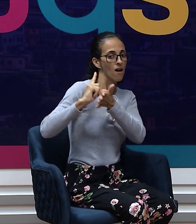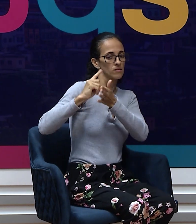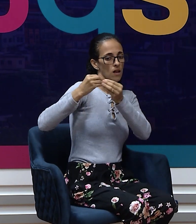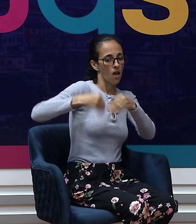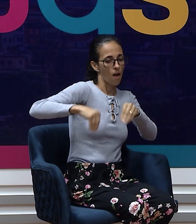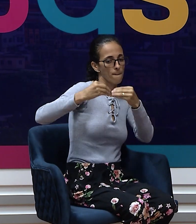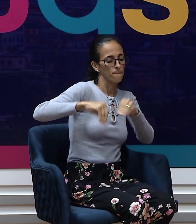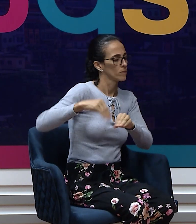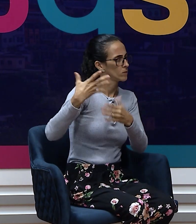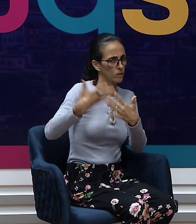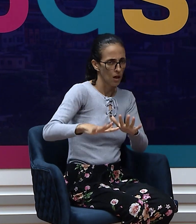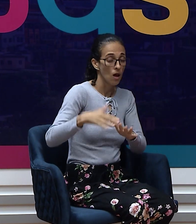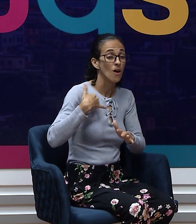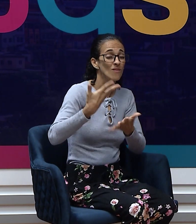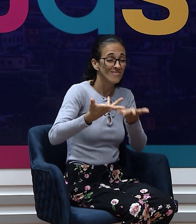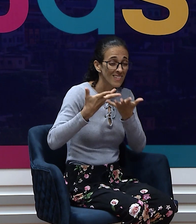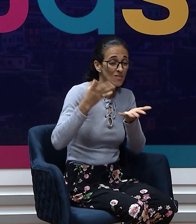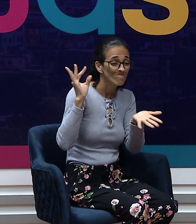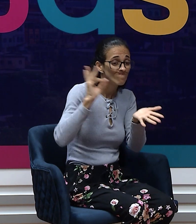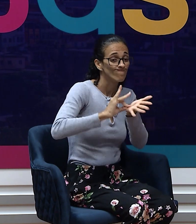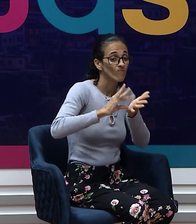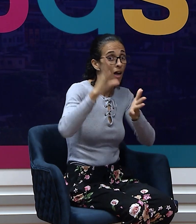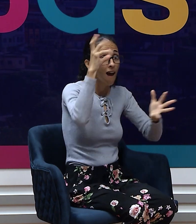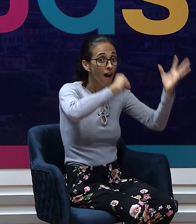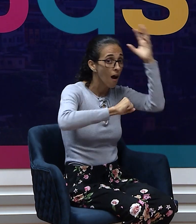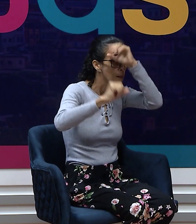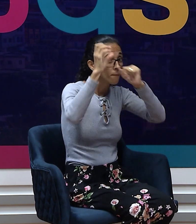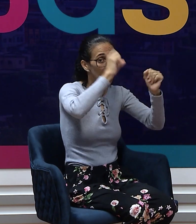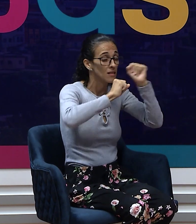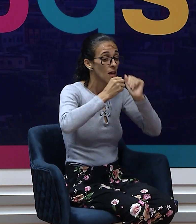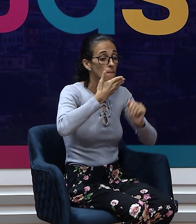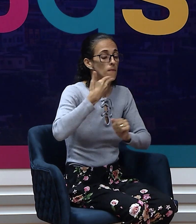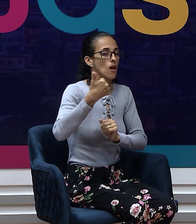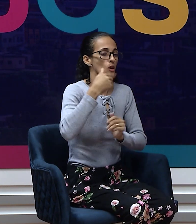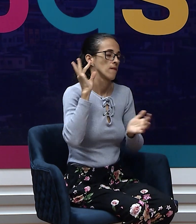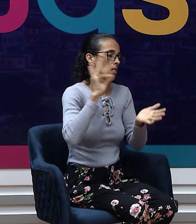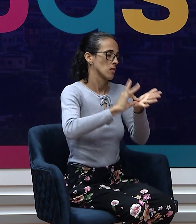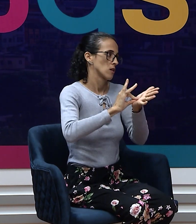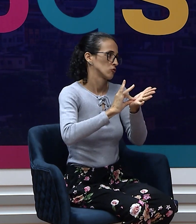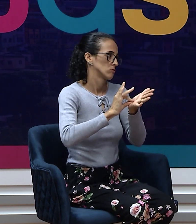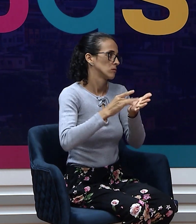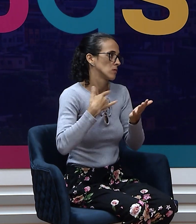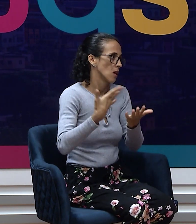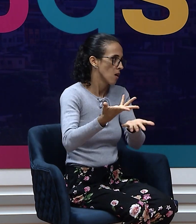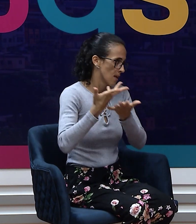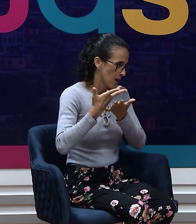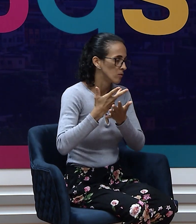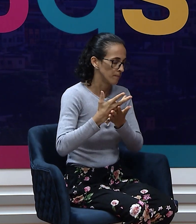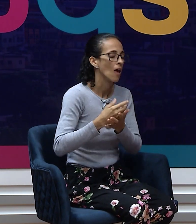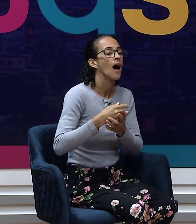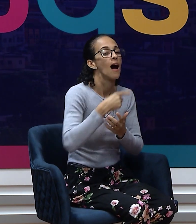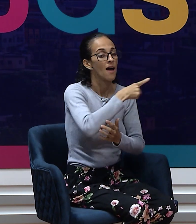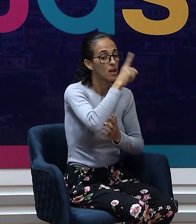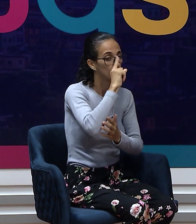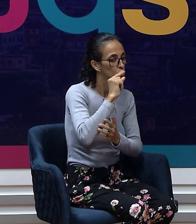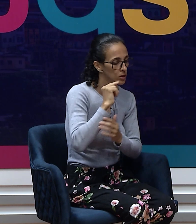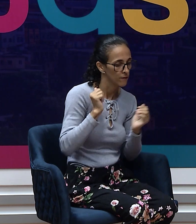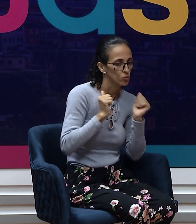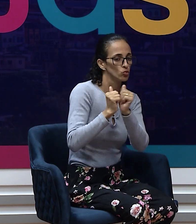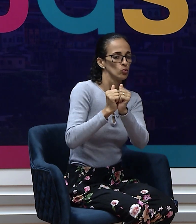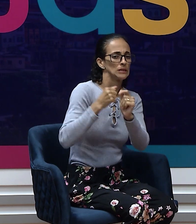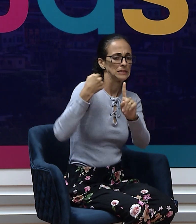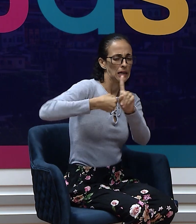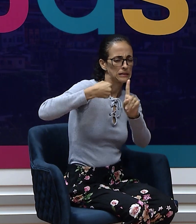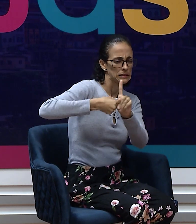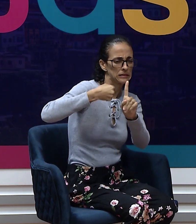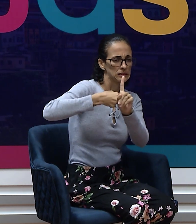era meu direito, antes fiquei prejudicada, mas e agora eu tive esse avanço com a tradução, agora